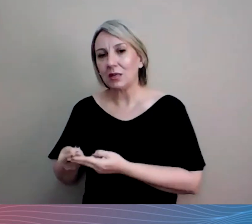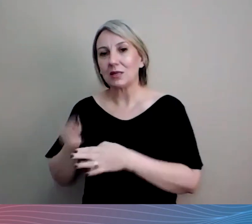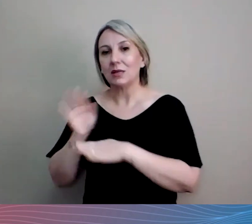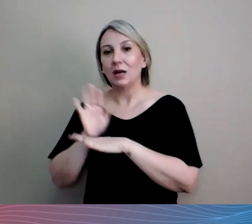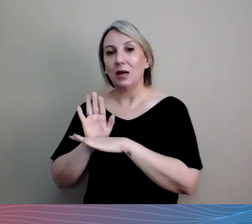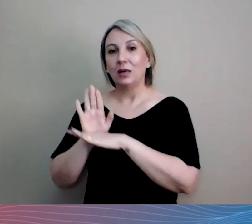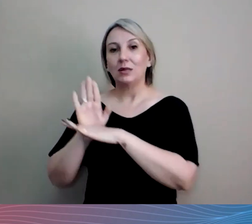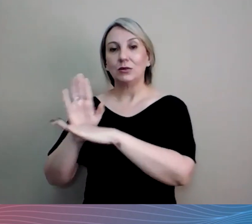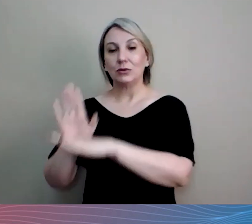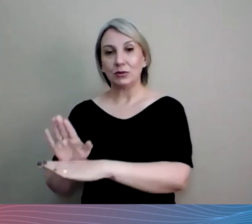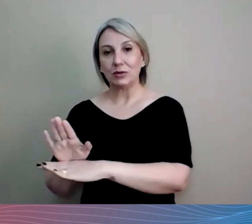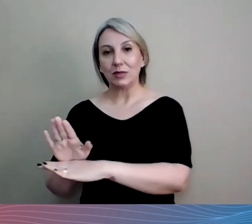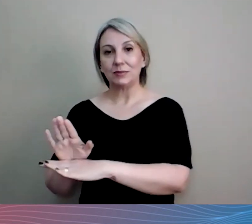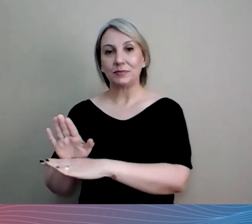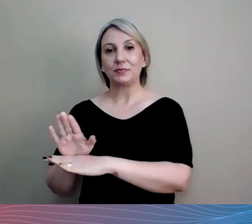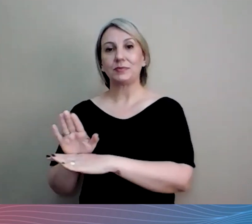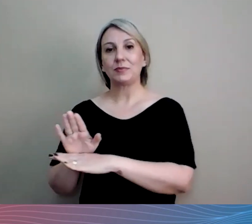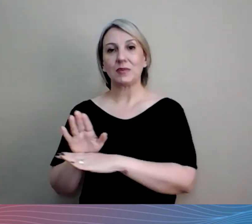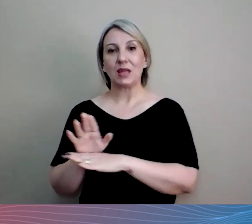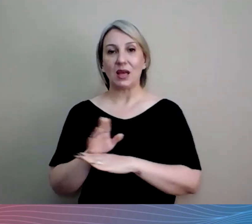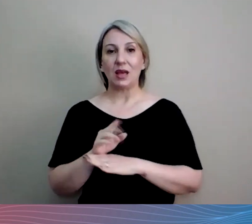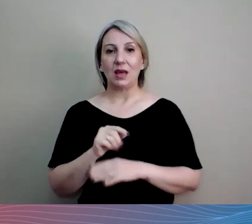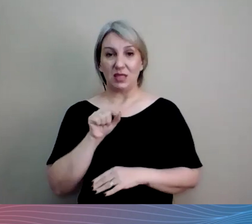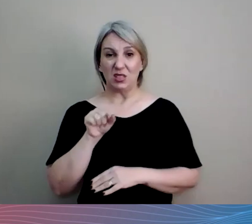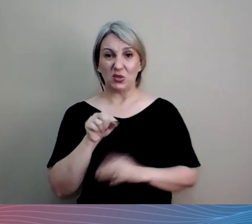gente usar isso como regra de autoajuda.